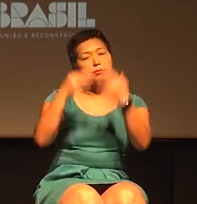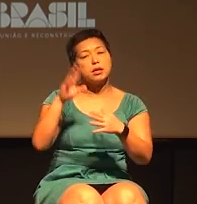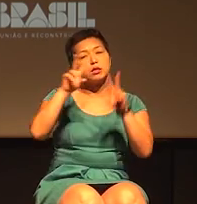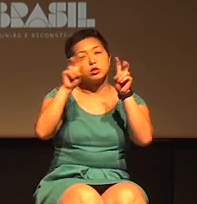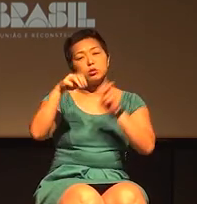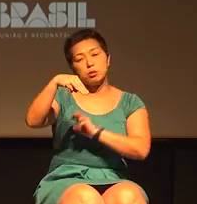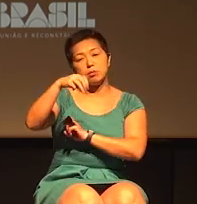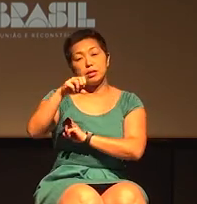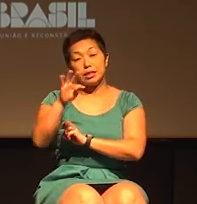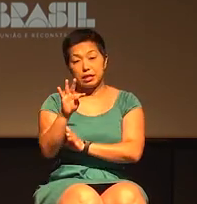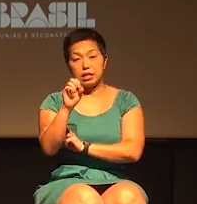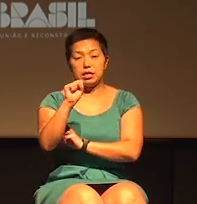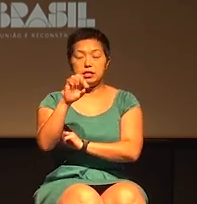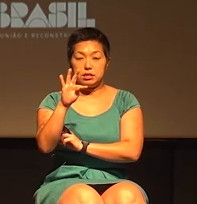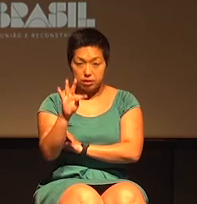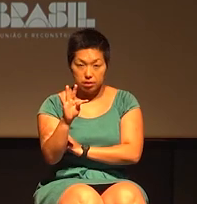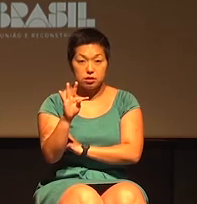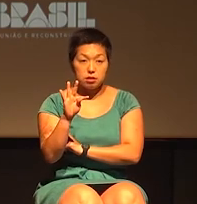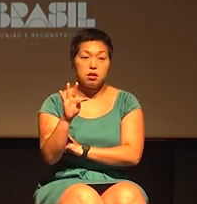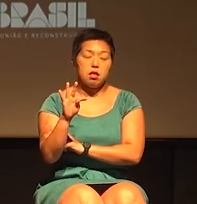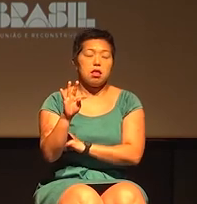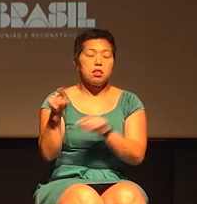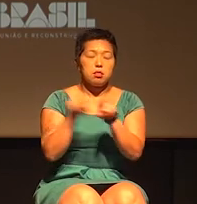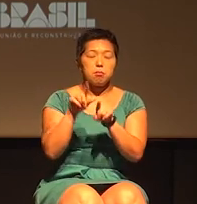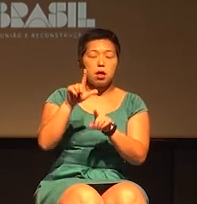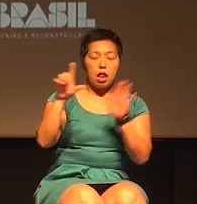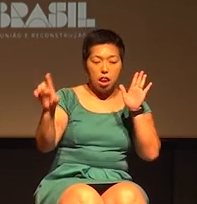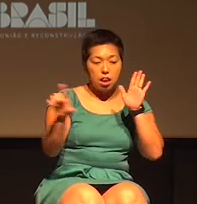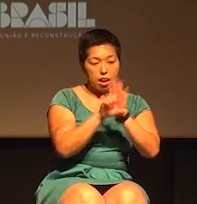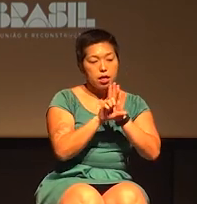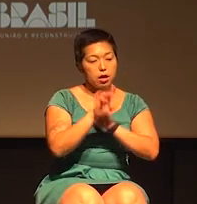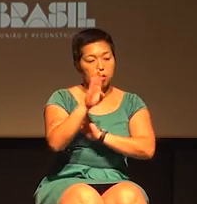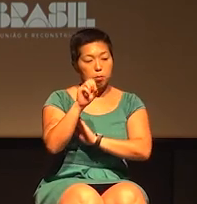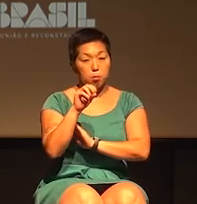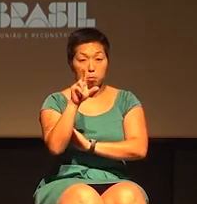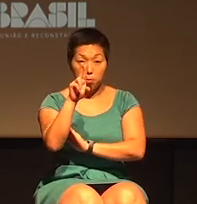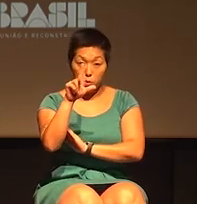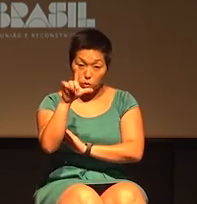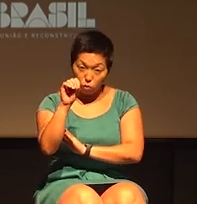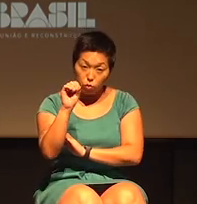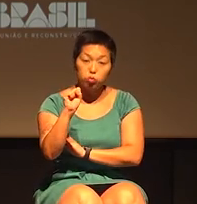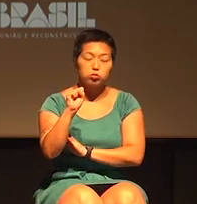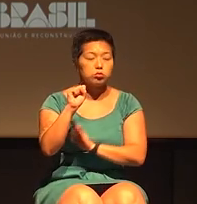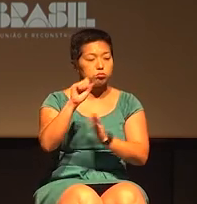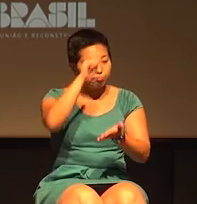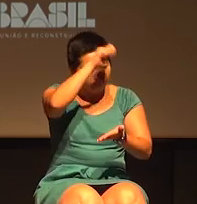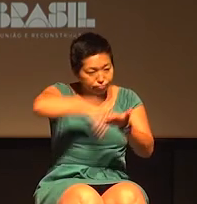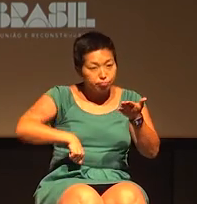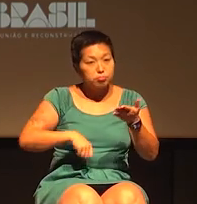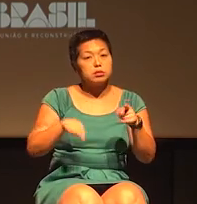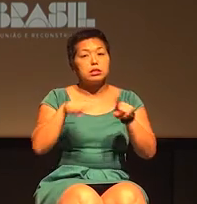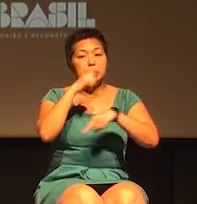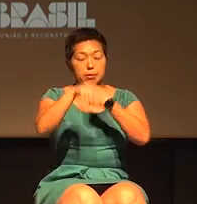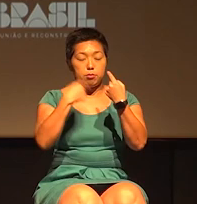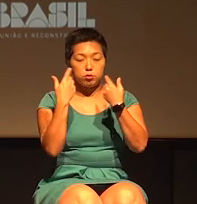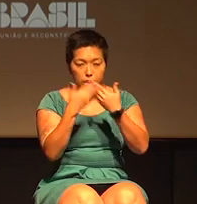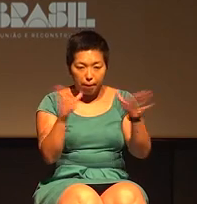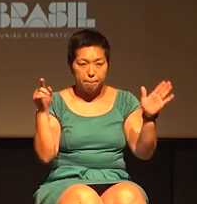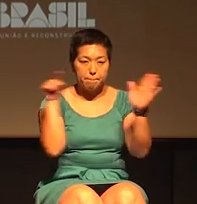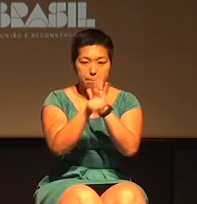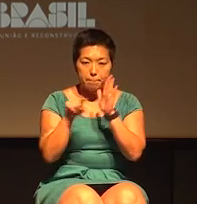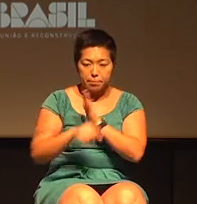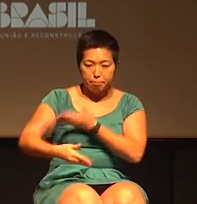do dessa lei federal que o bolo sancionou acho que você podia dar um apanhadas gente pra